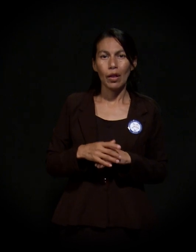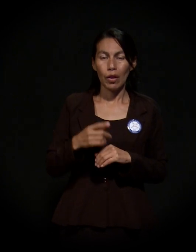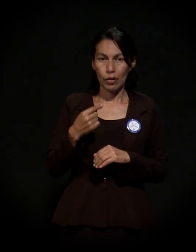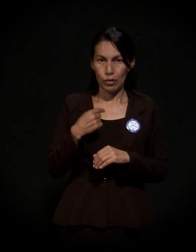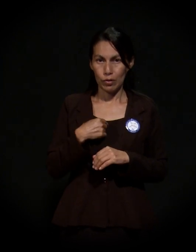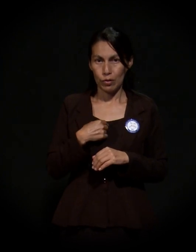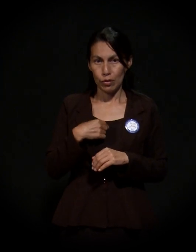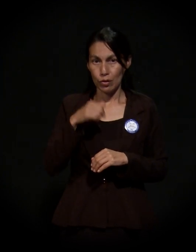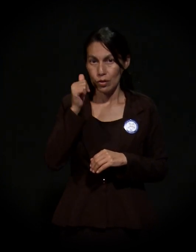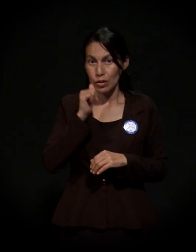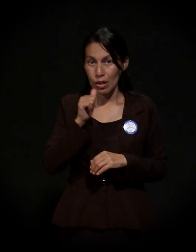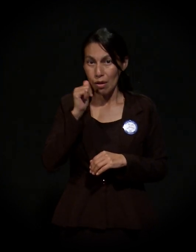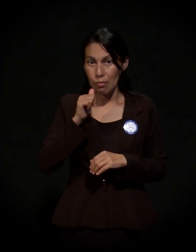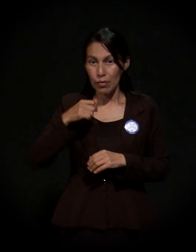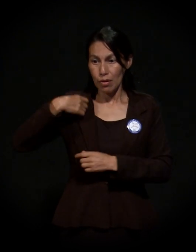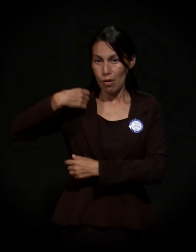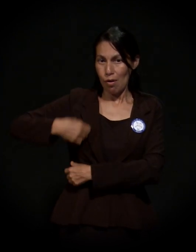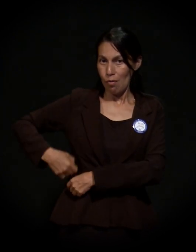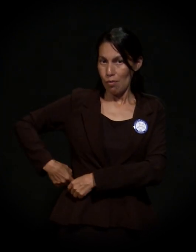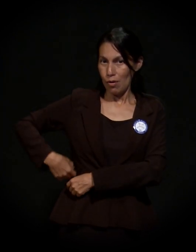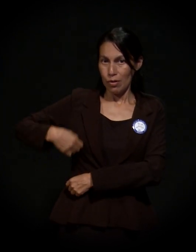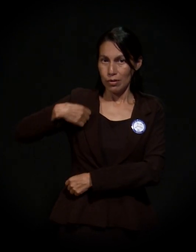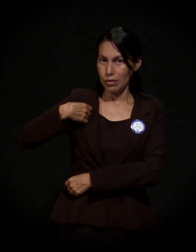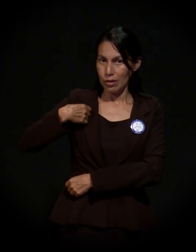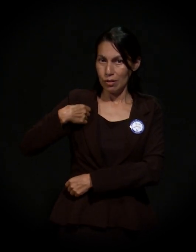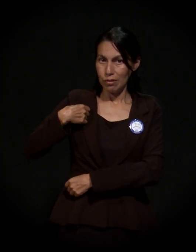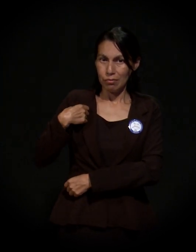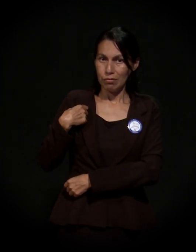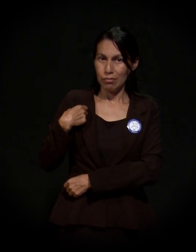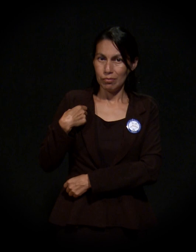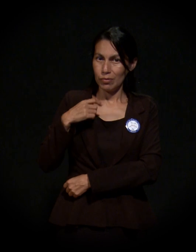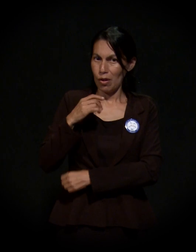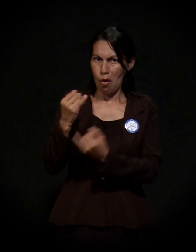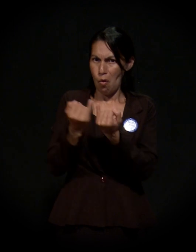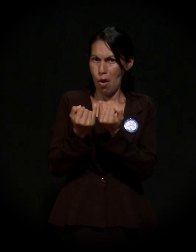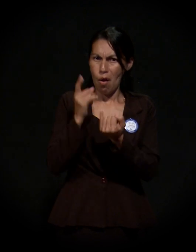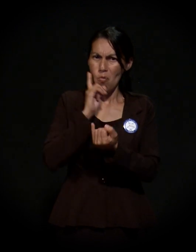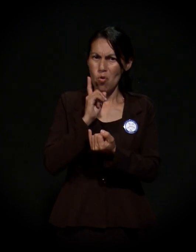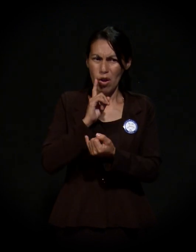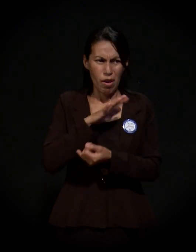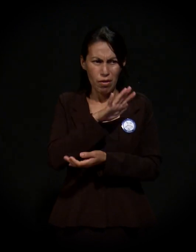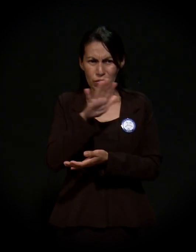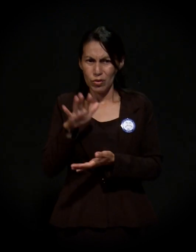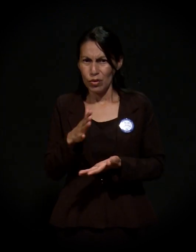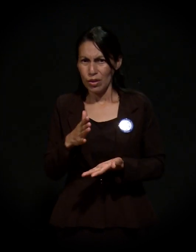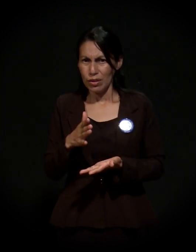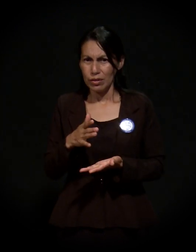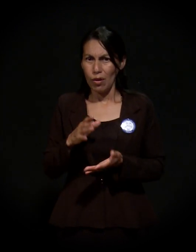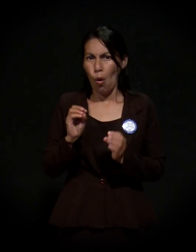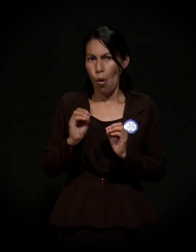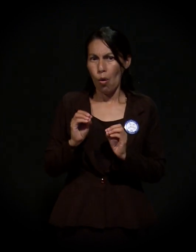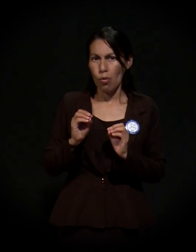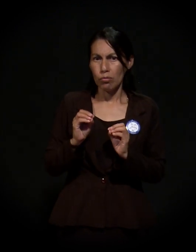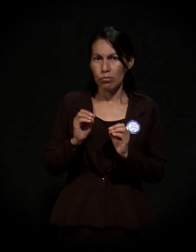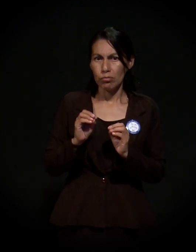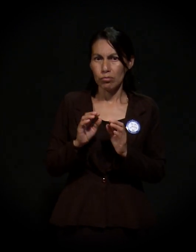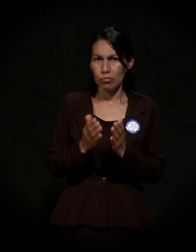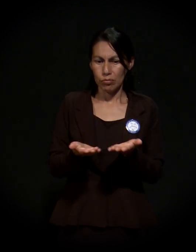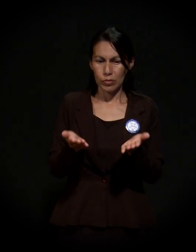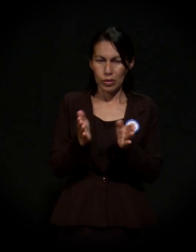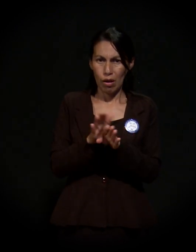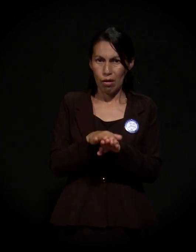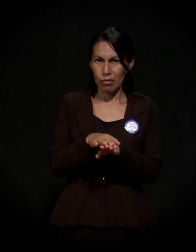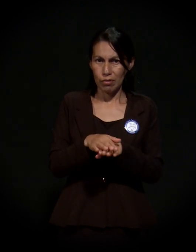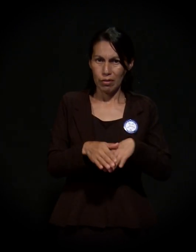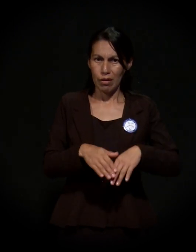traer siempre una bolsa, como lo hacen todas las mujeres, o traer una cartera,